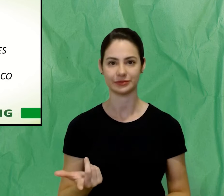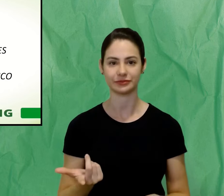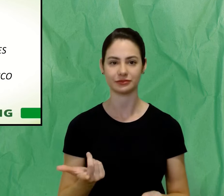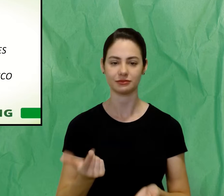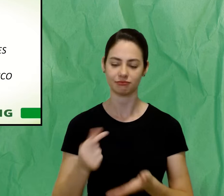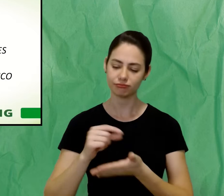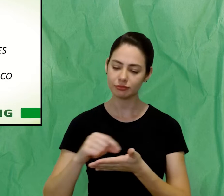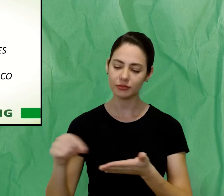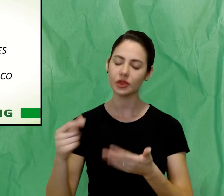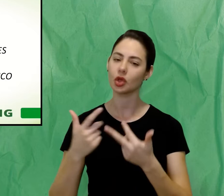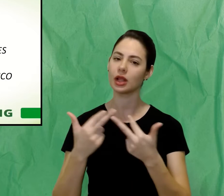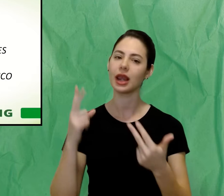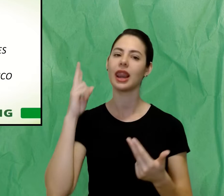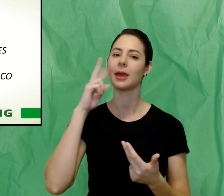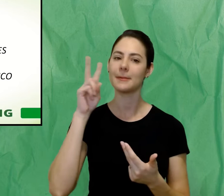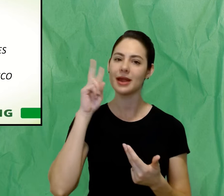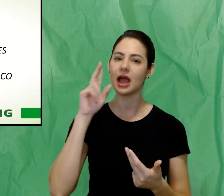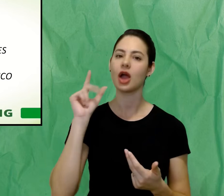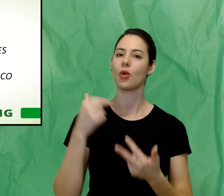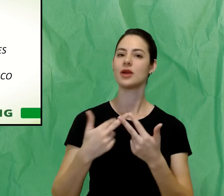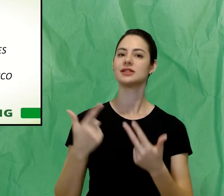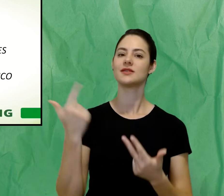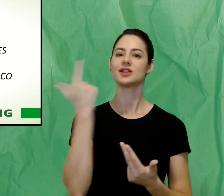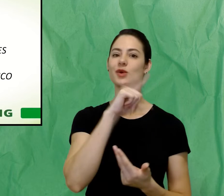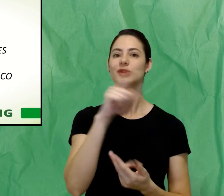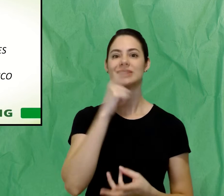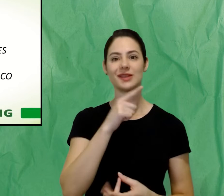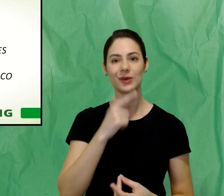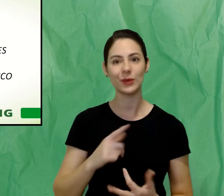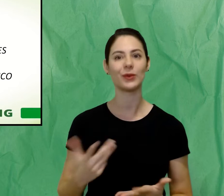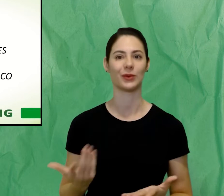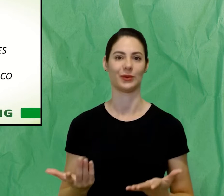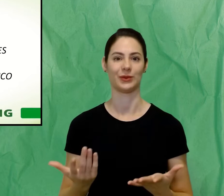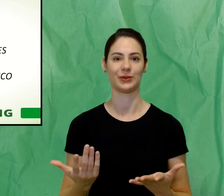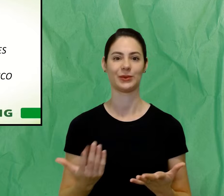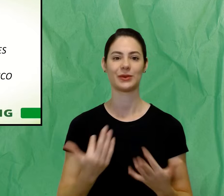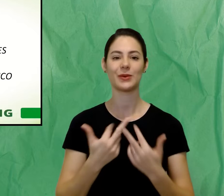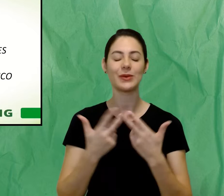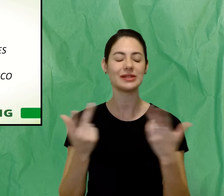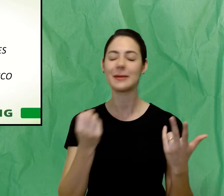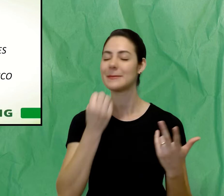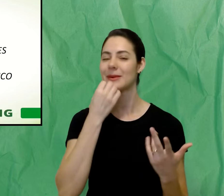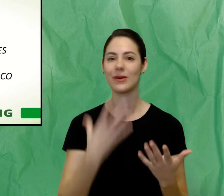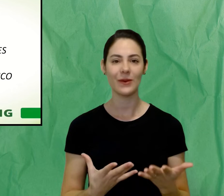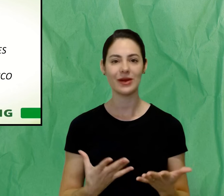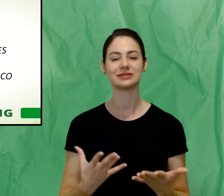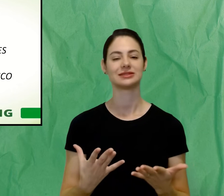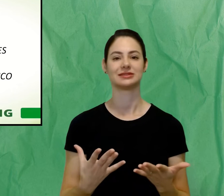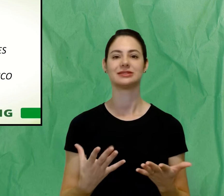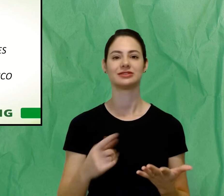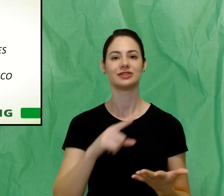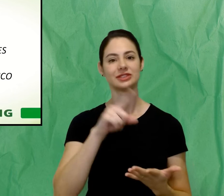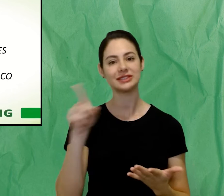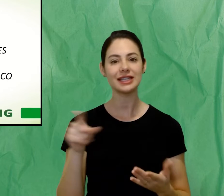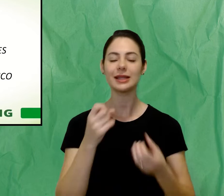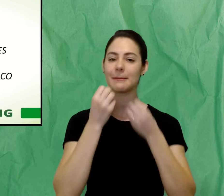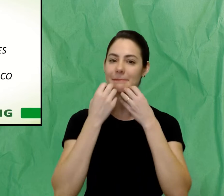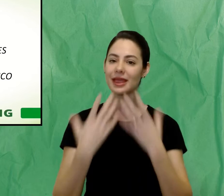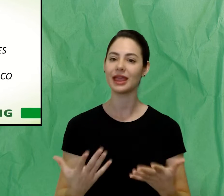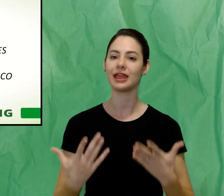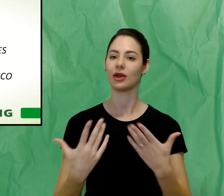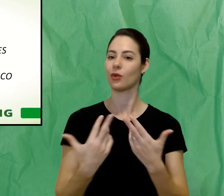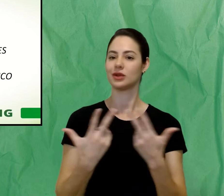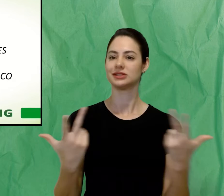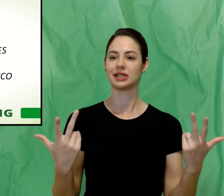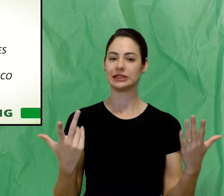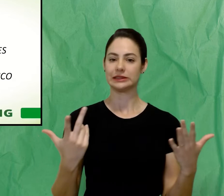um trabalho para você se lembrar de todas as conquistas que você fez, de todas as coisas boas, de todas as vezes que você se